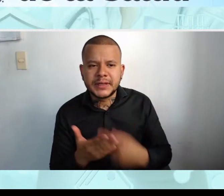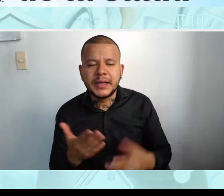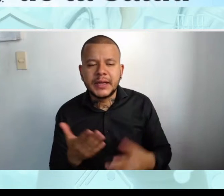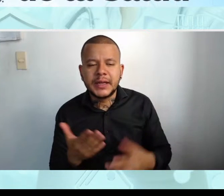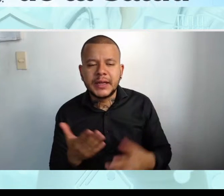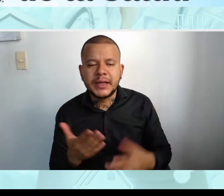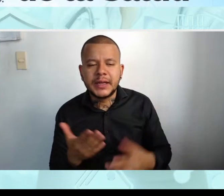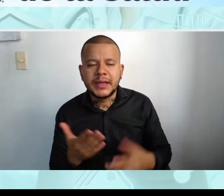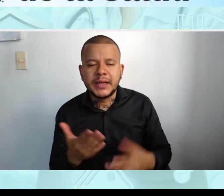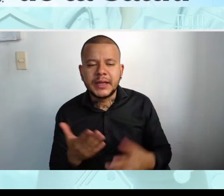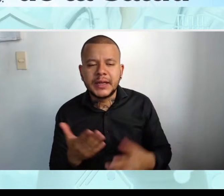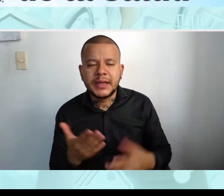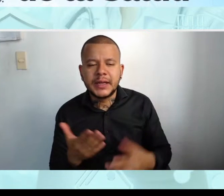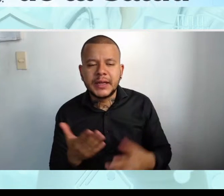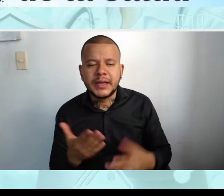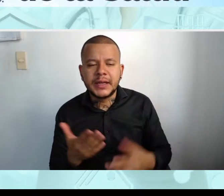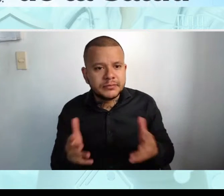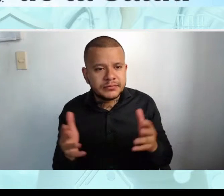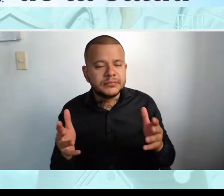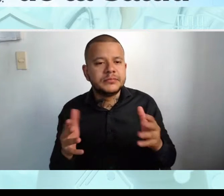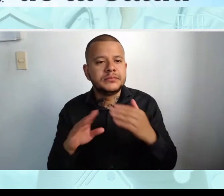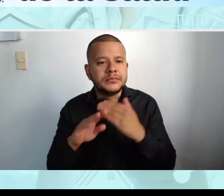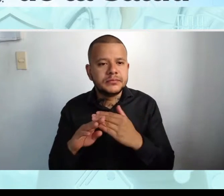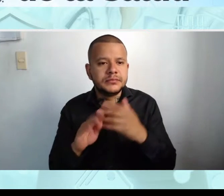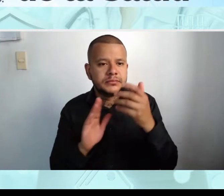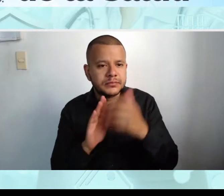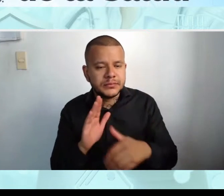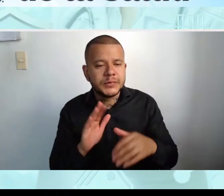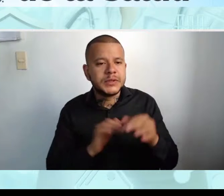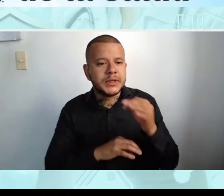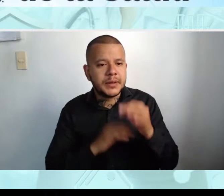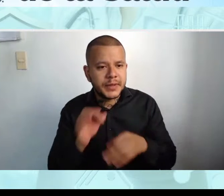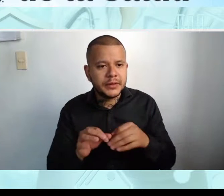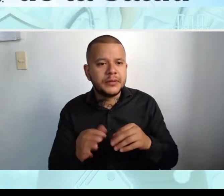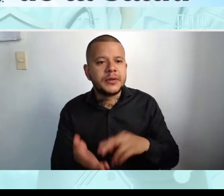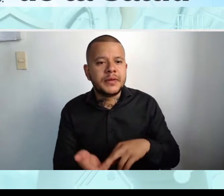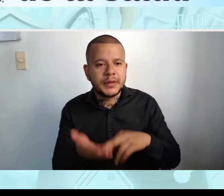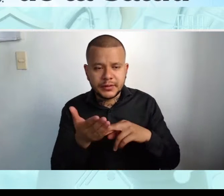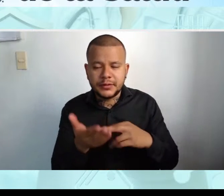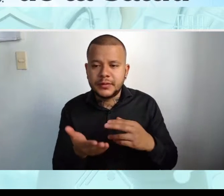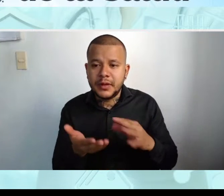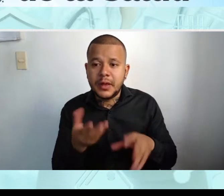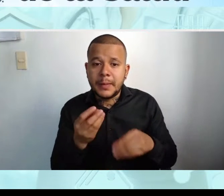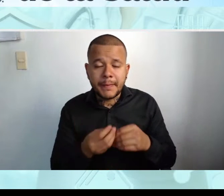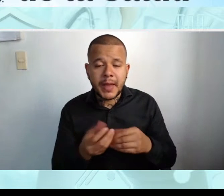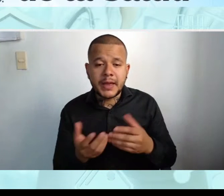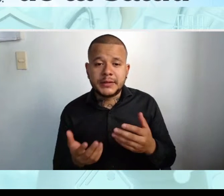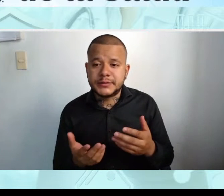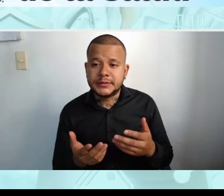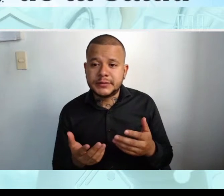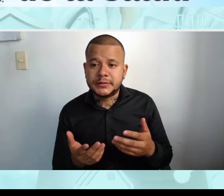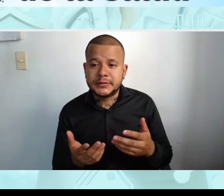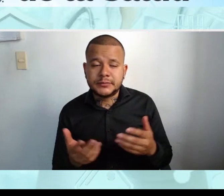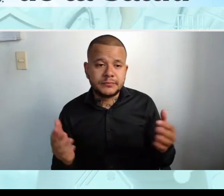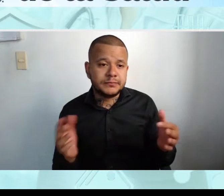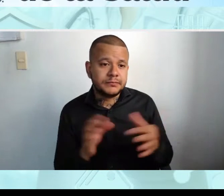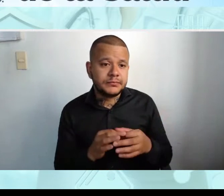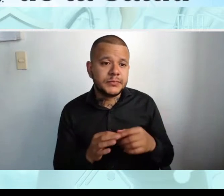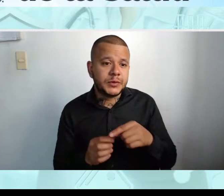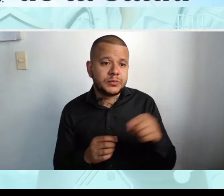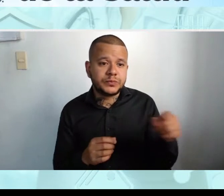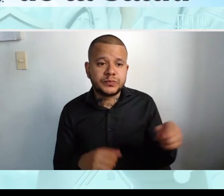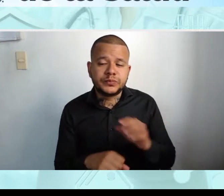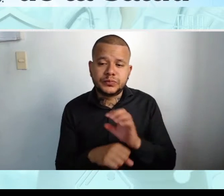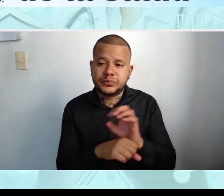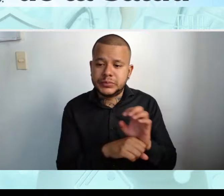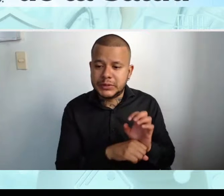para la promoción, prevención, diagnóstico, tratamiento, rehabilitación y obviamente poder hacer en conjunto con diferentes